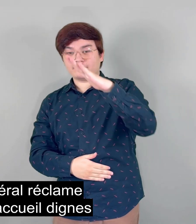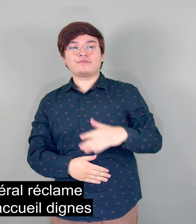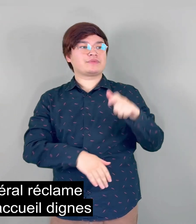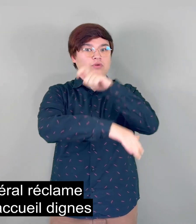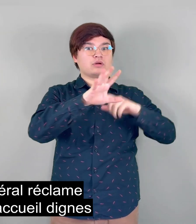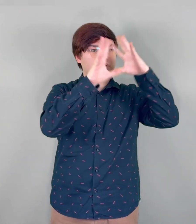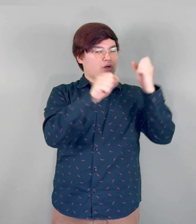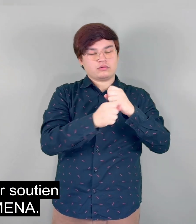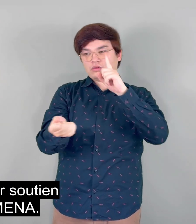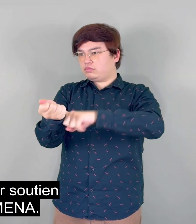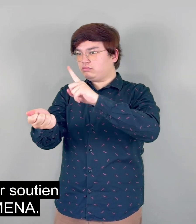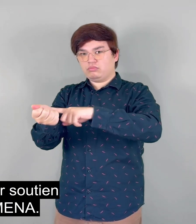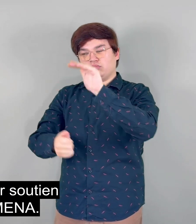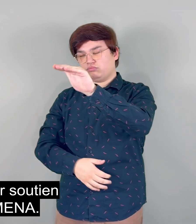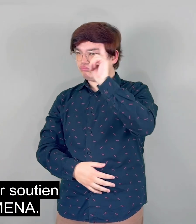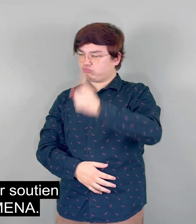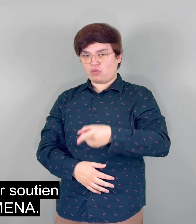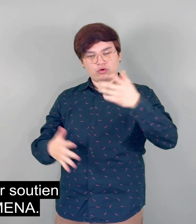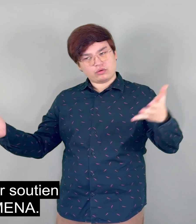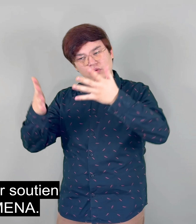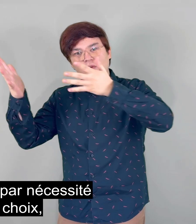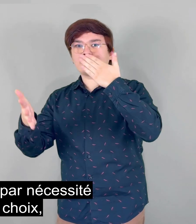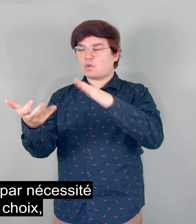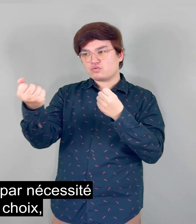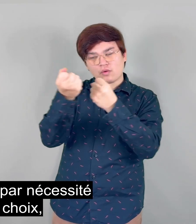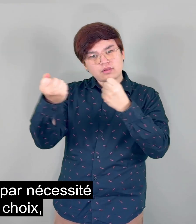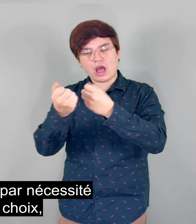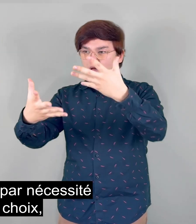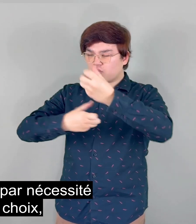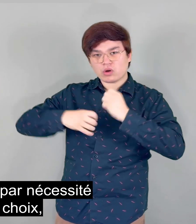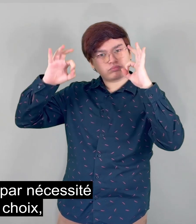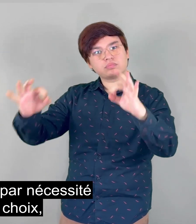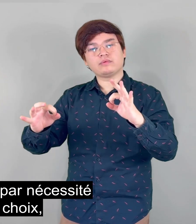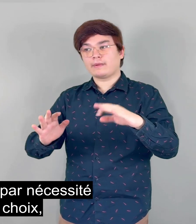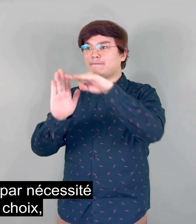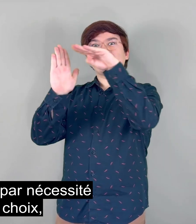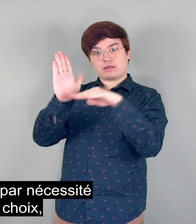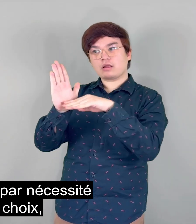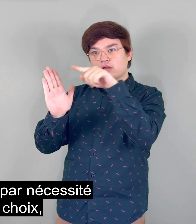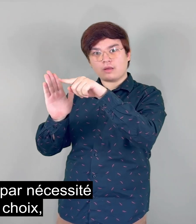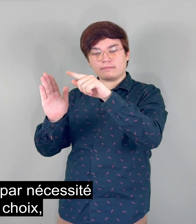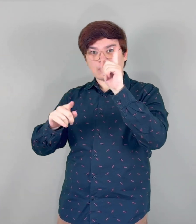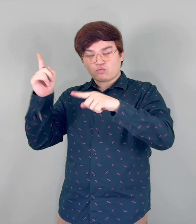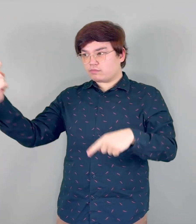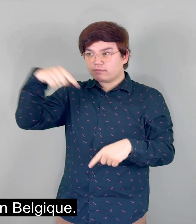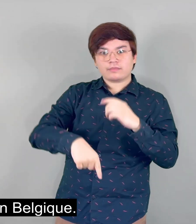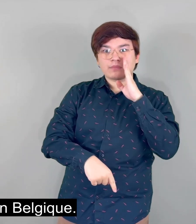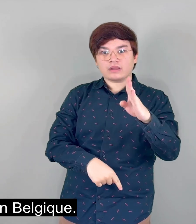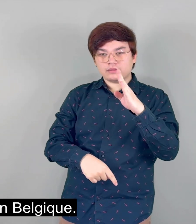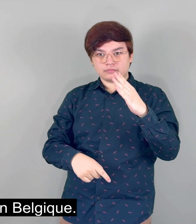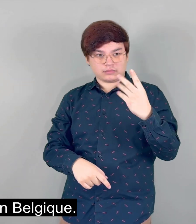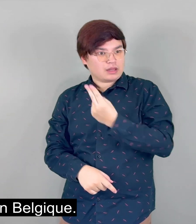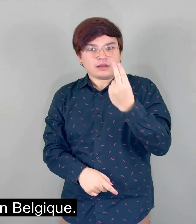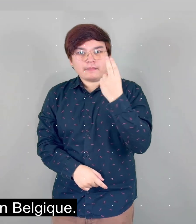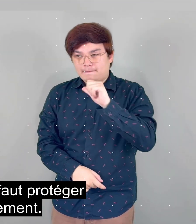conditions d'accueil dignes et un meilleur soutien pour les MENA, ces mineurs qui, par nécessité et non par choix, arrivent seuls